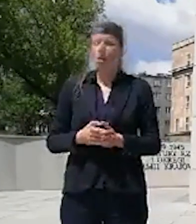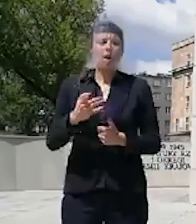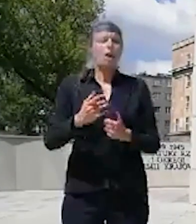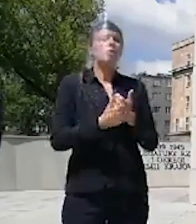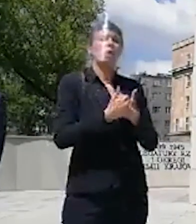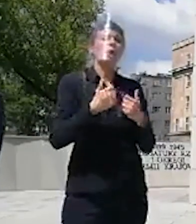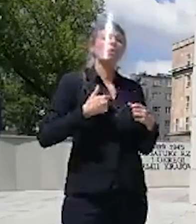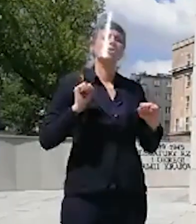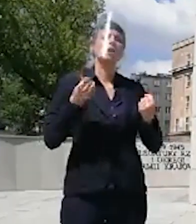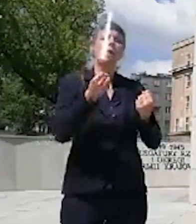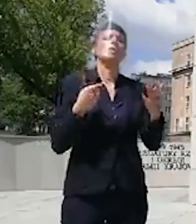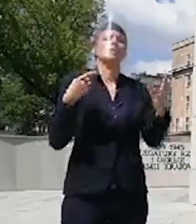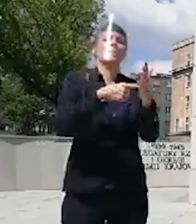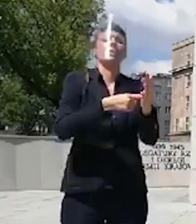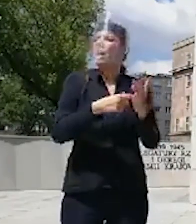może zrobić w tej sytuacji?